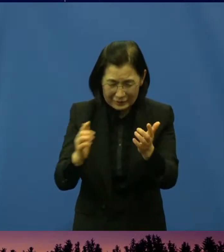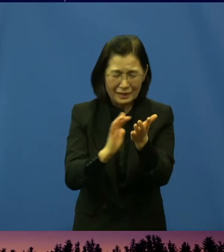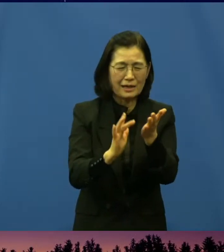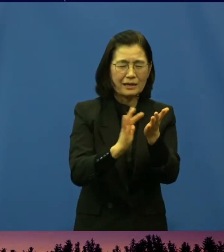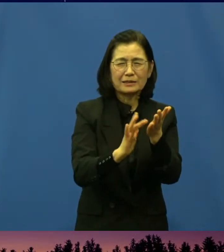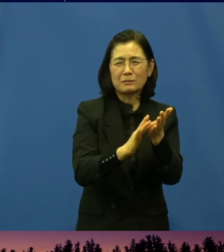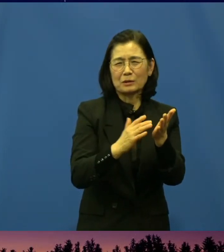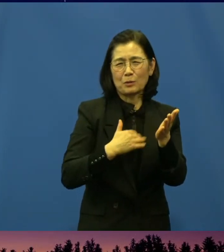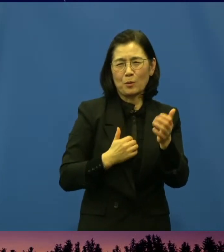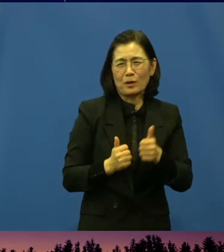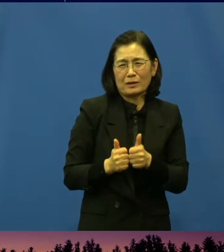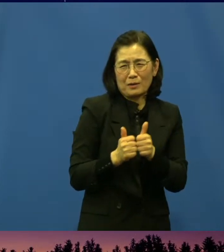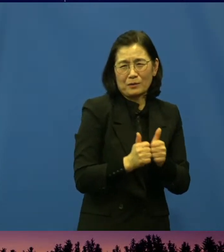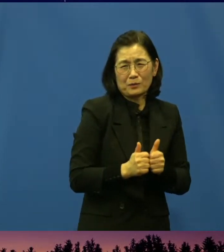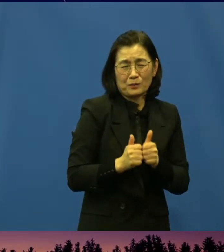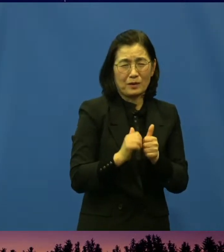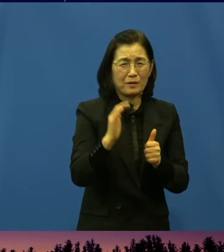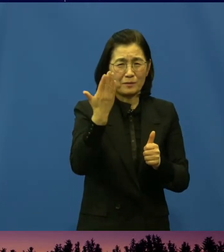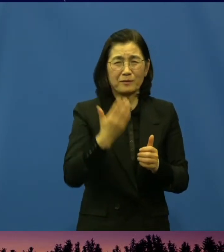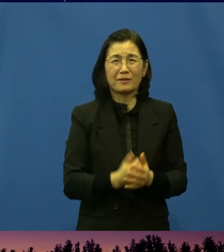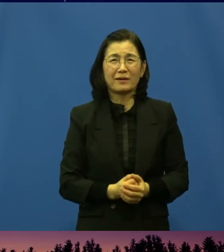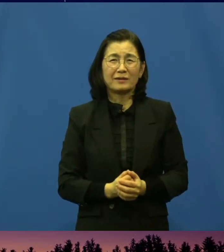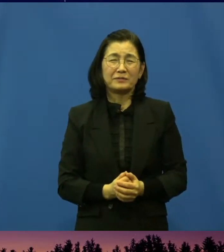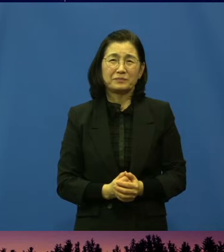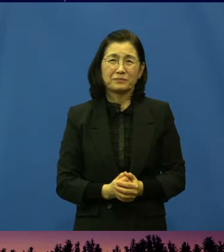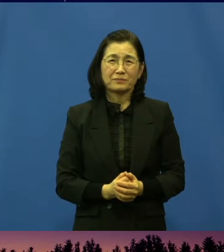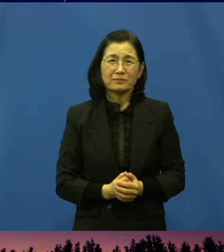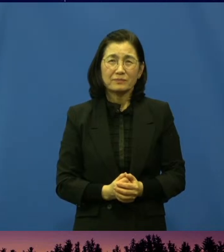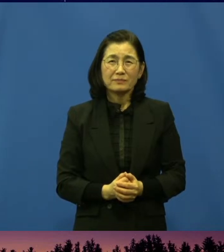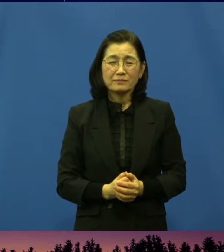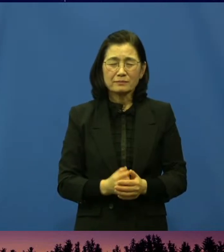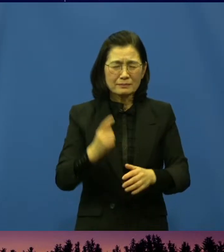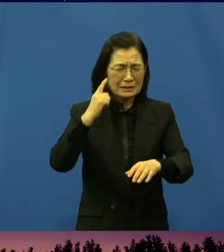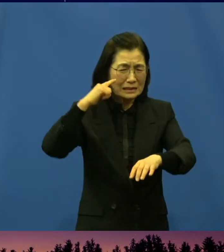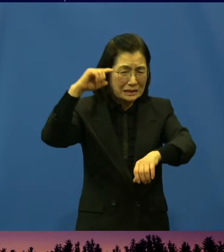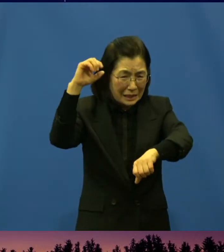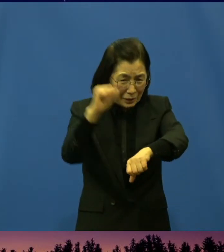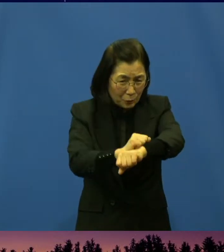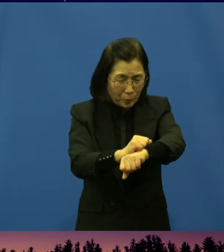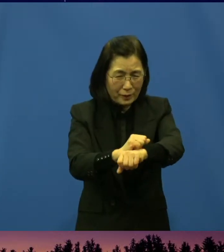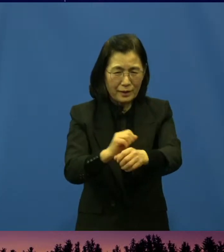여러분, 시간을 낭비하지 않고 지혜롭게 살려고 하면 기준이 있어야 되는 거거든요.